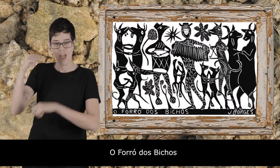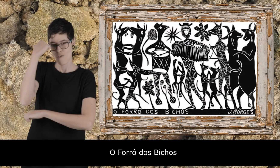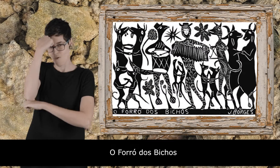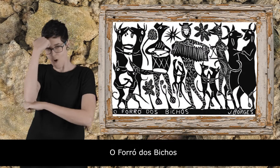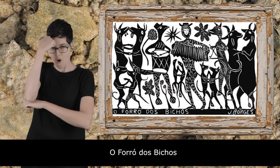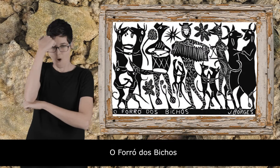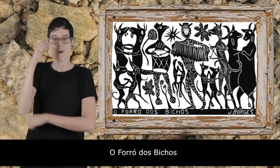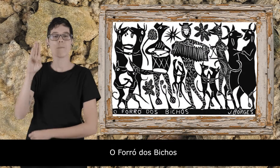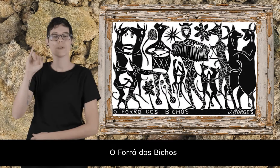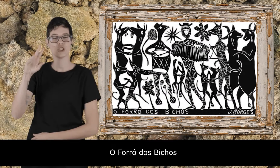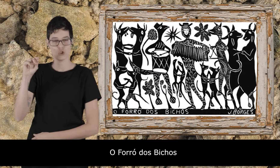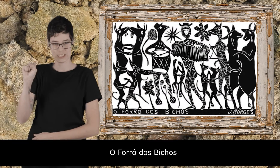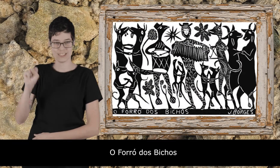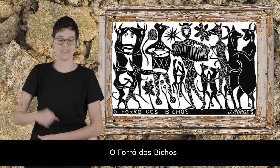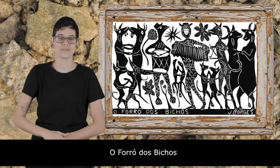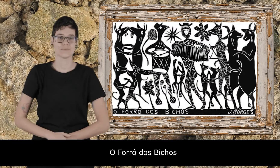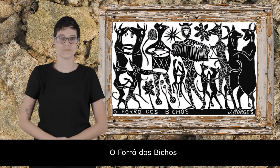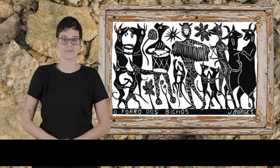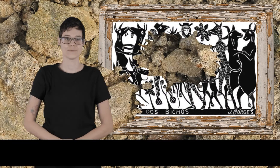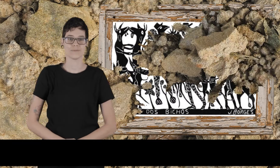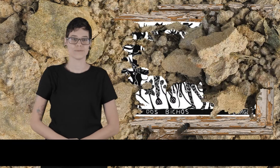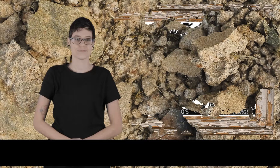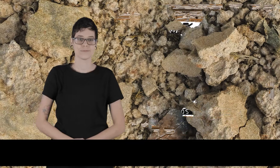O Forró dos Bichos.